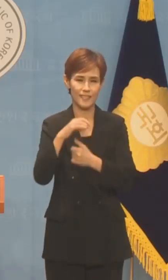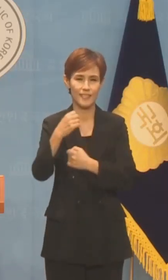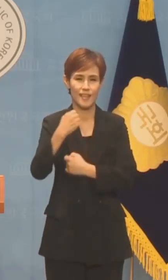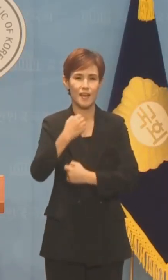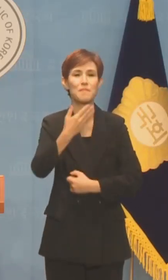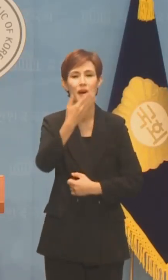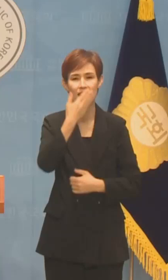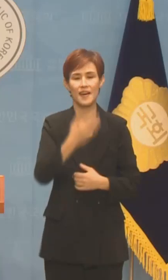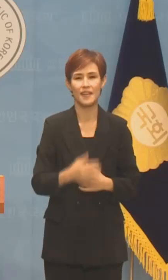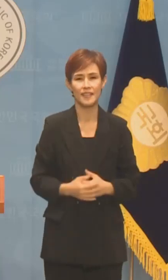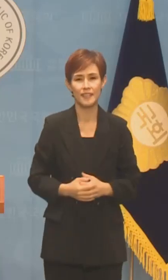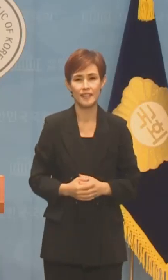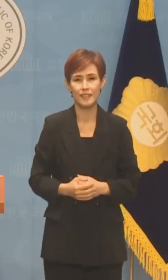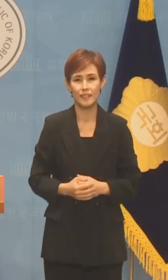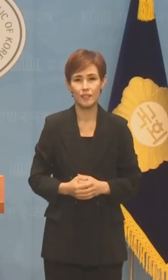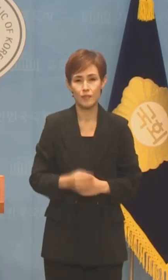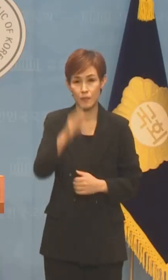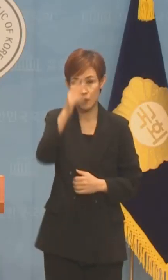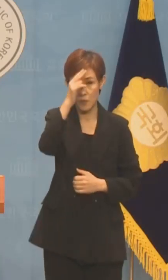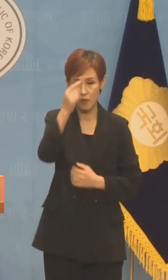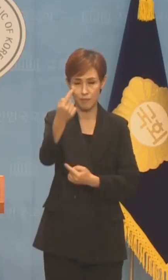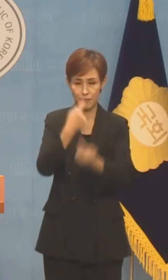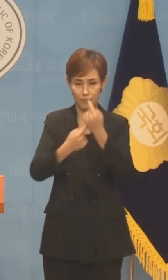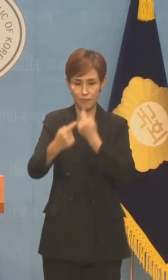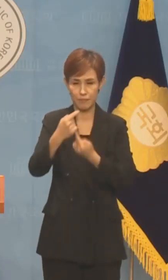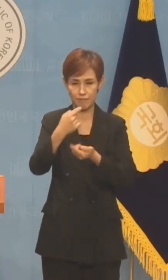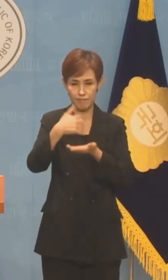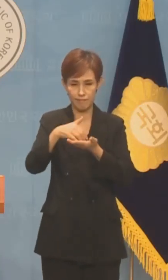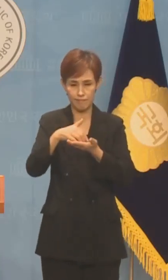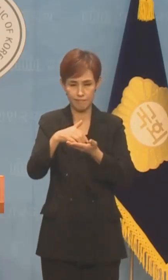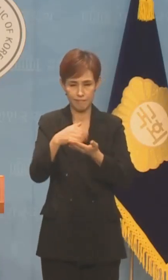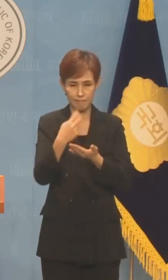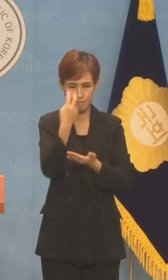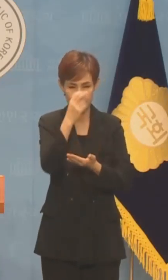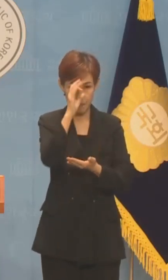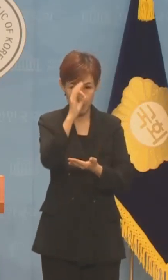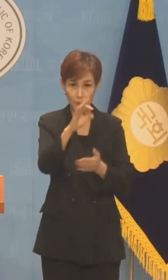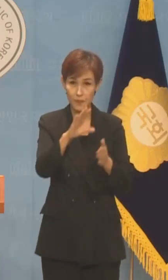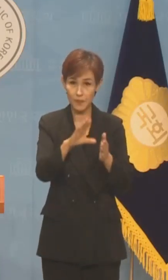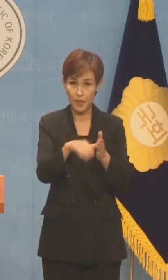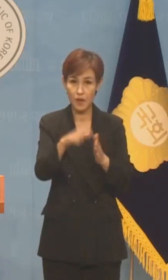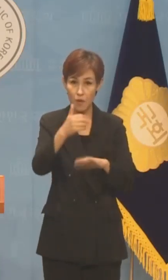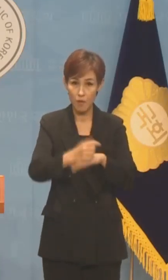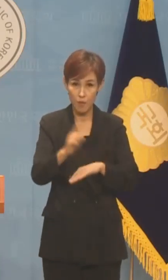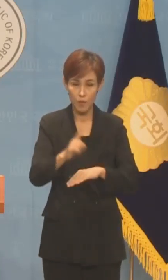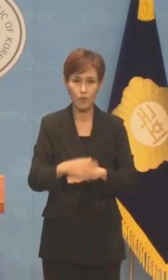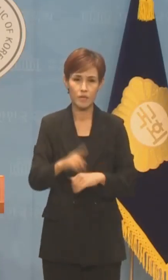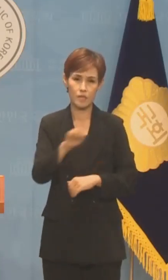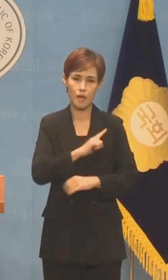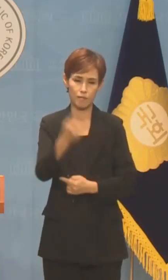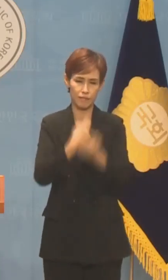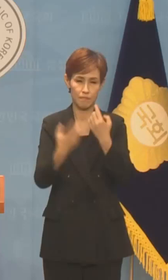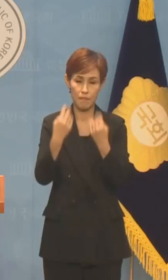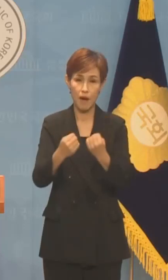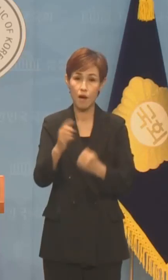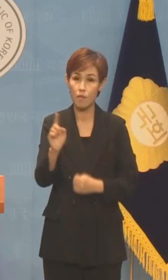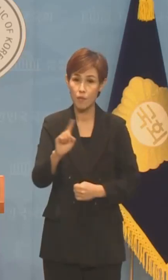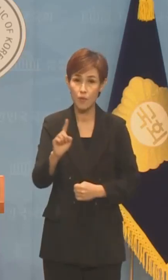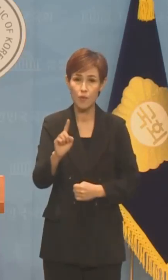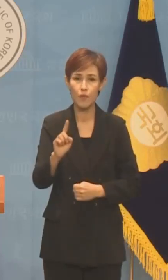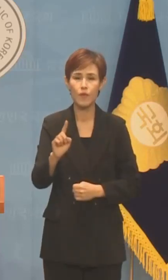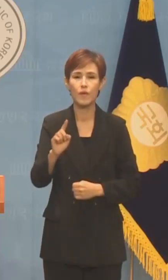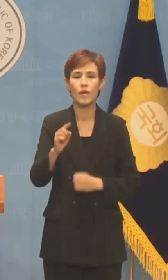보여주었습니다. 민주파출소에 접수된 제보를 분석한 결과 말씀드리겠습니다. 가장 많이 접수된 주요